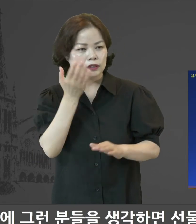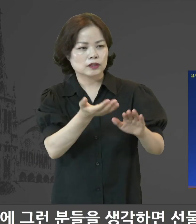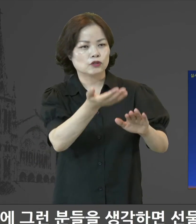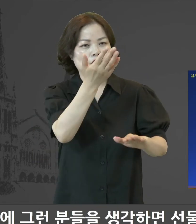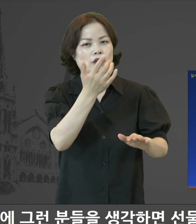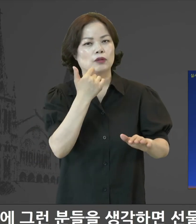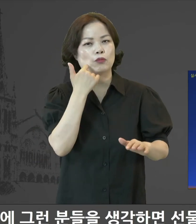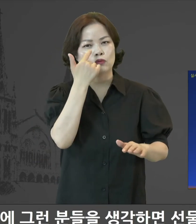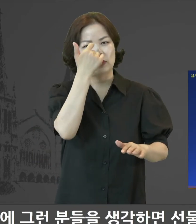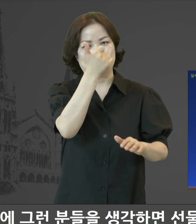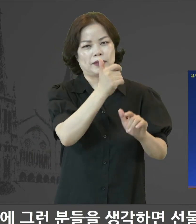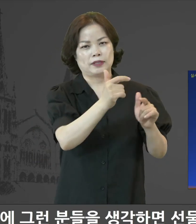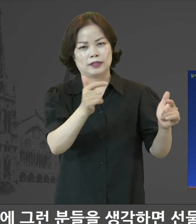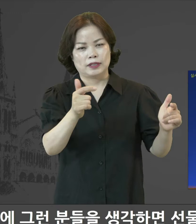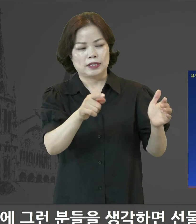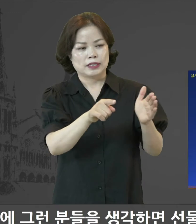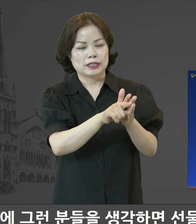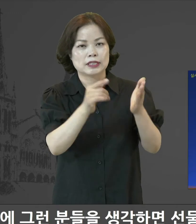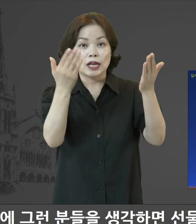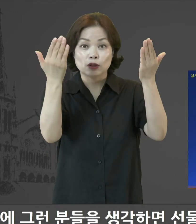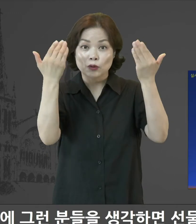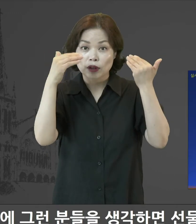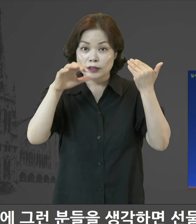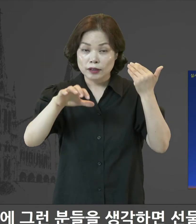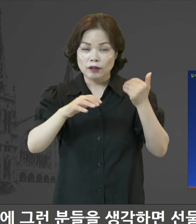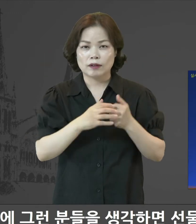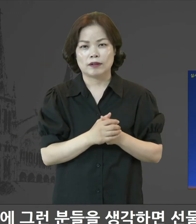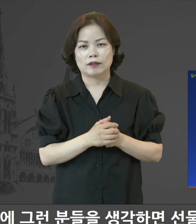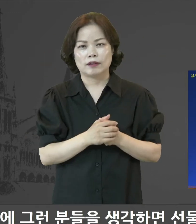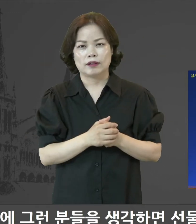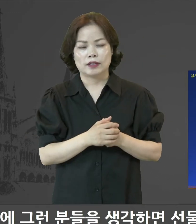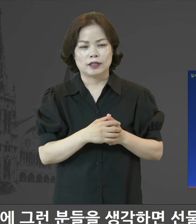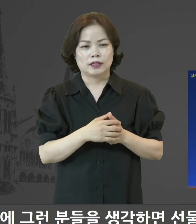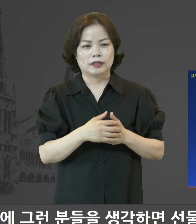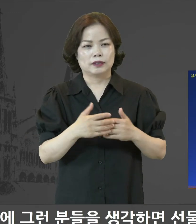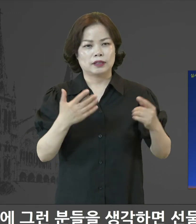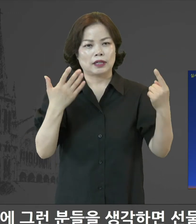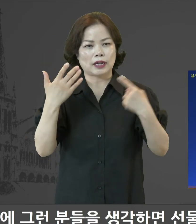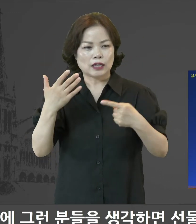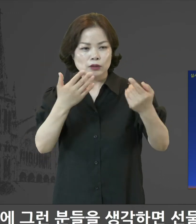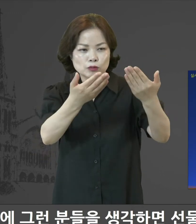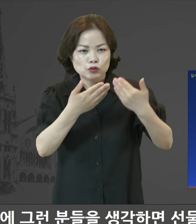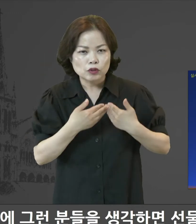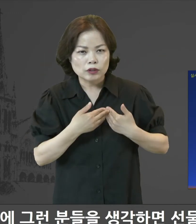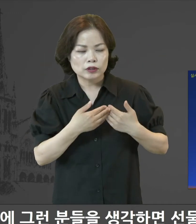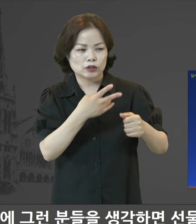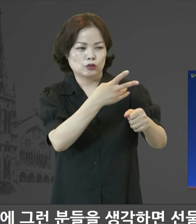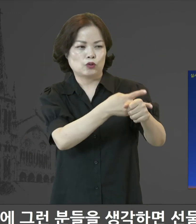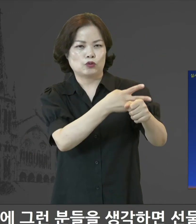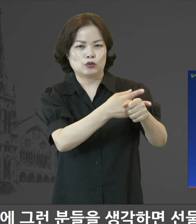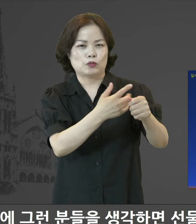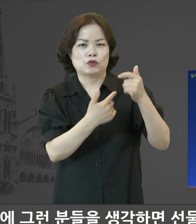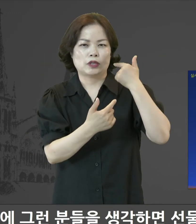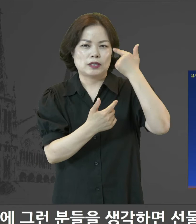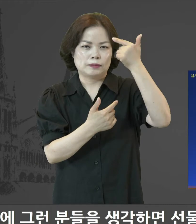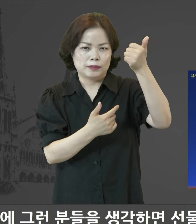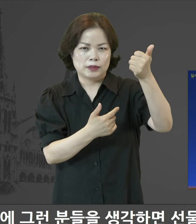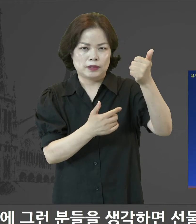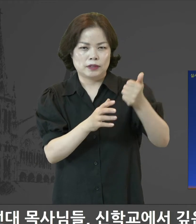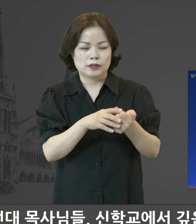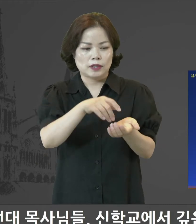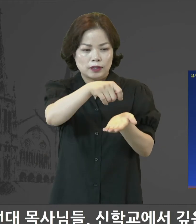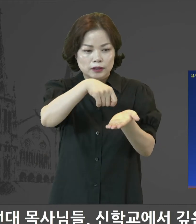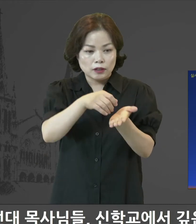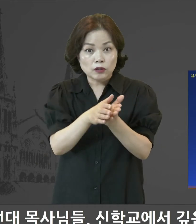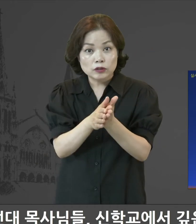목사님들, 또 신학교에서 깊은 가르침을 주셨던 교수 목사님들, 저서를